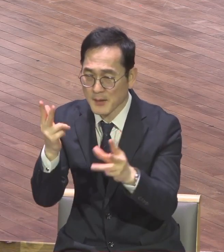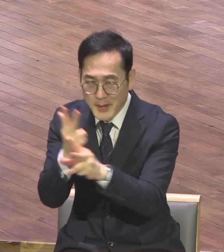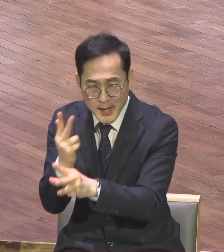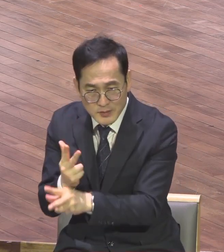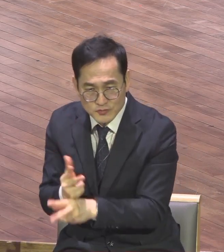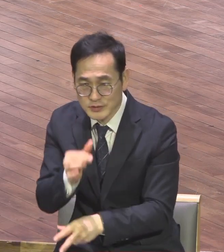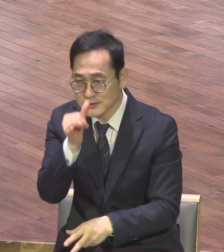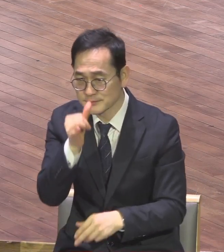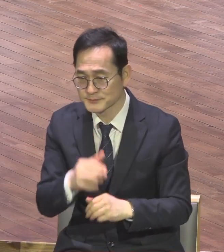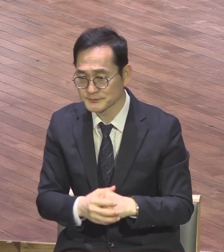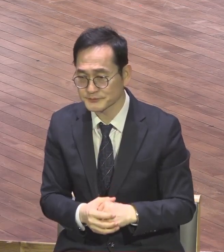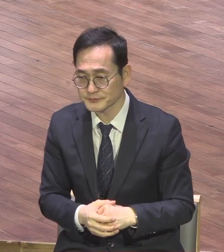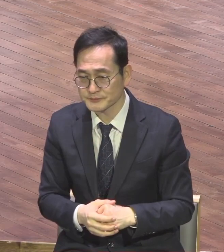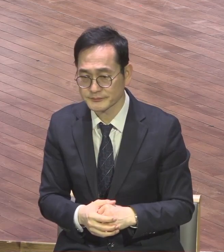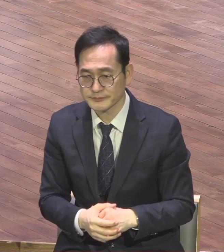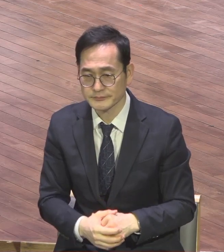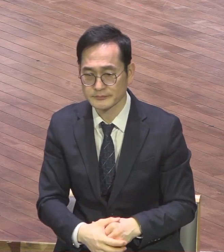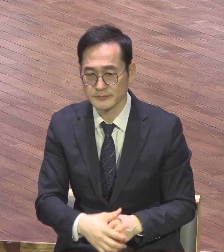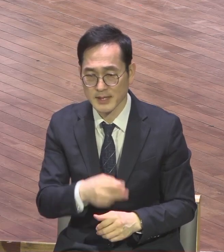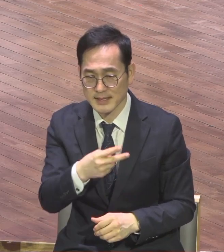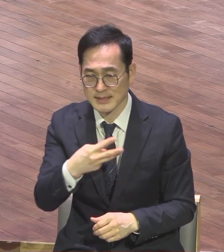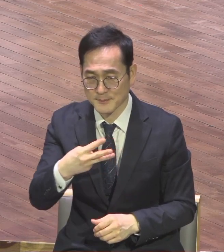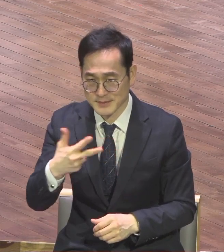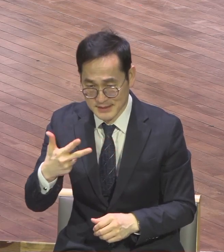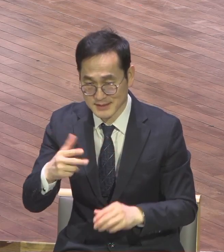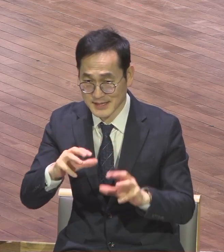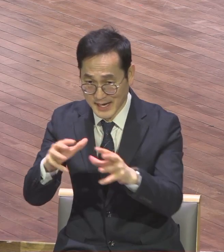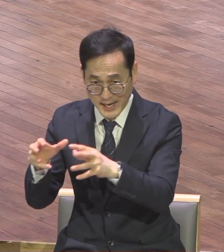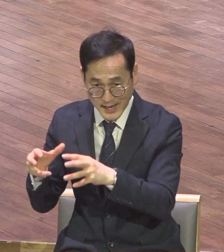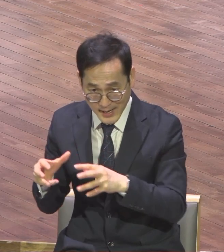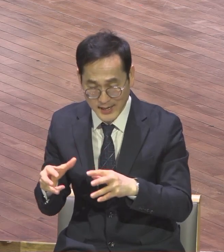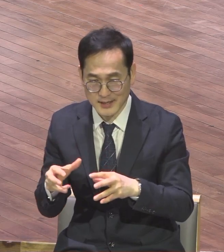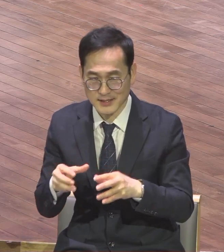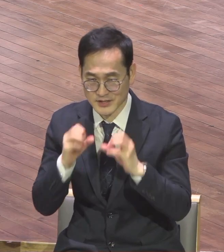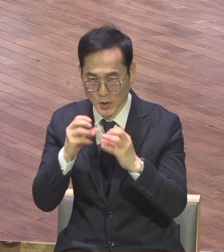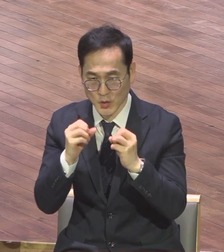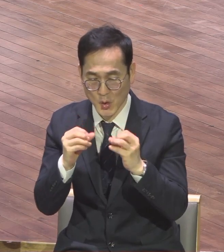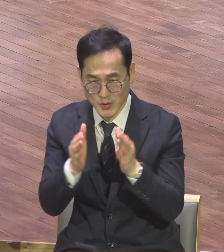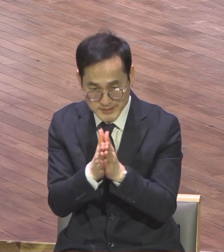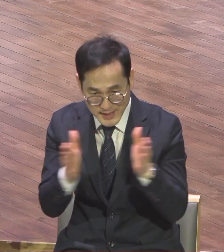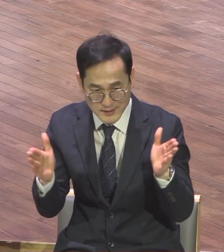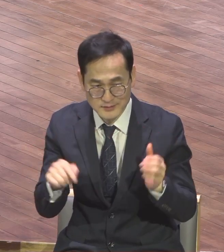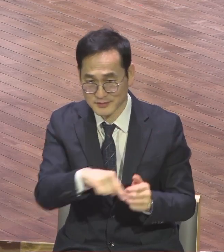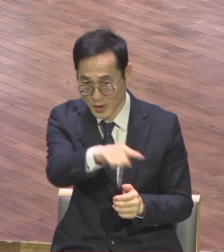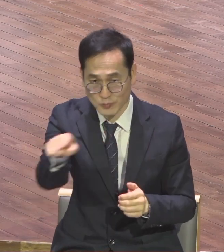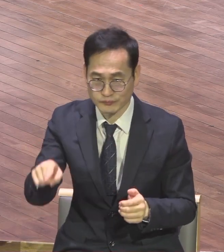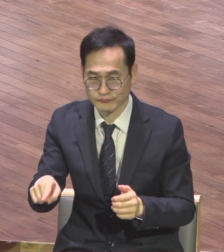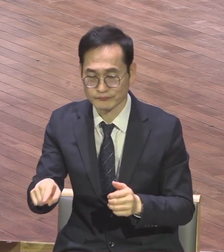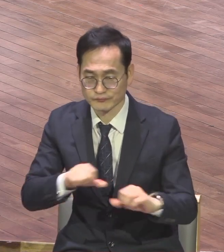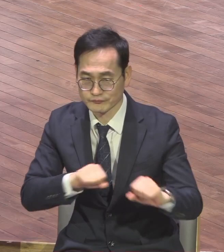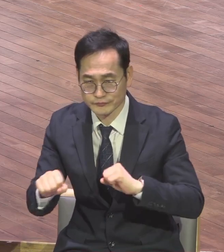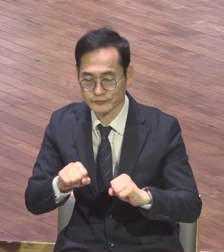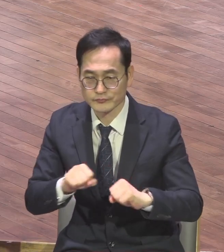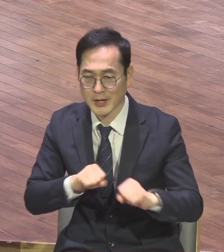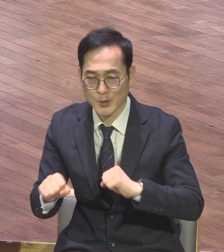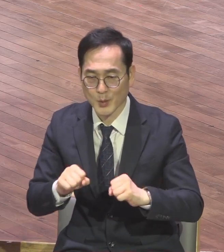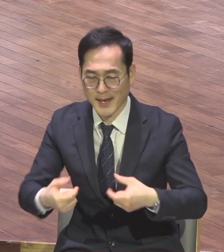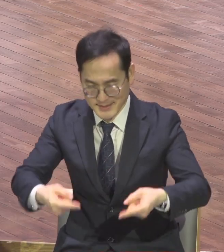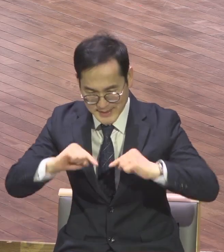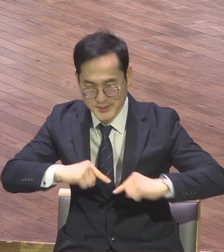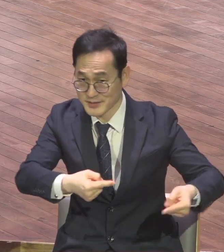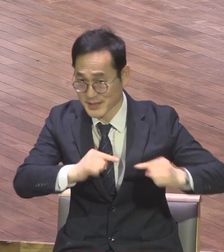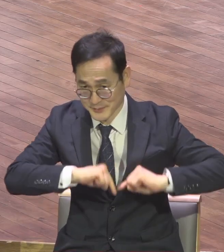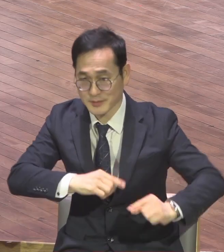진행됩니다. 2, 3, 7 나라 성교 축정식으로 여러분이 받아들이고 적극 참여하시기 바랍니다. 교회가 진행하는 모든